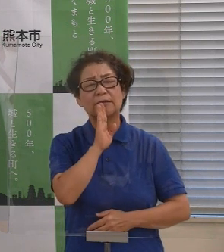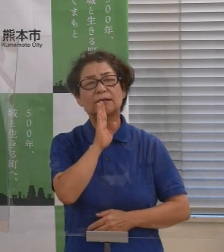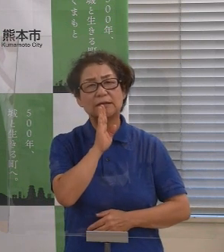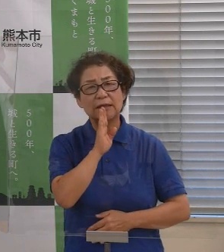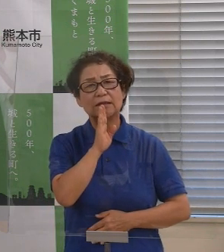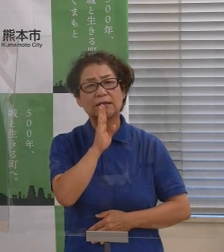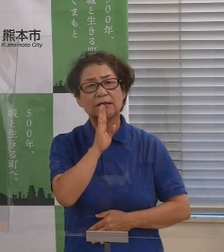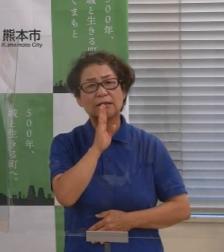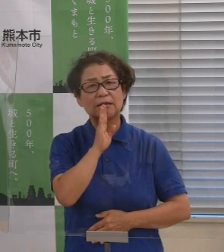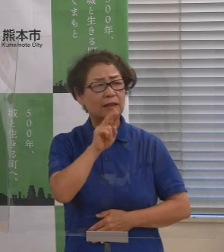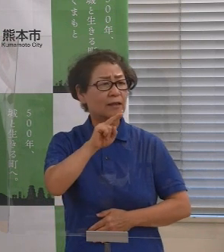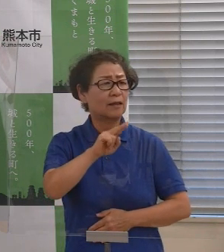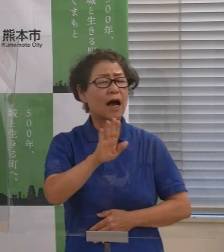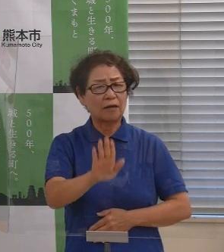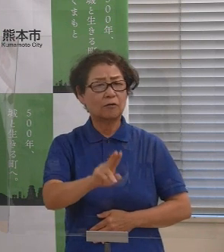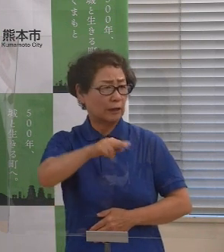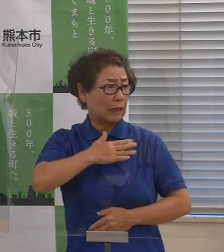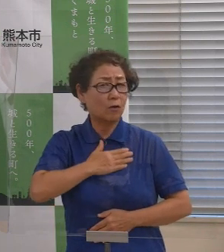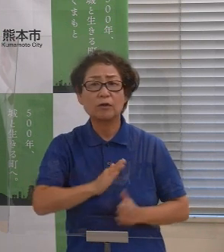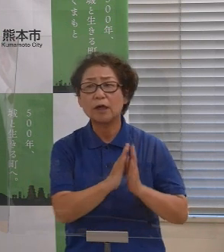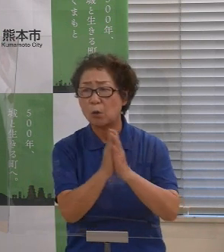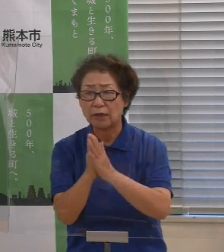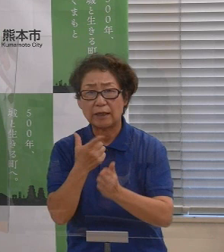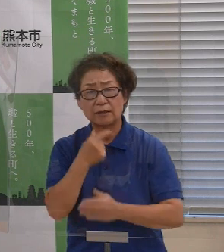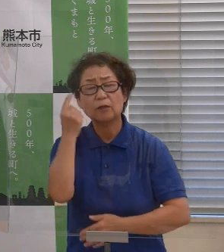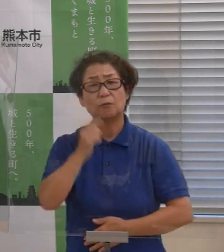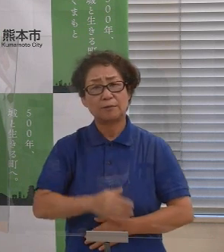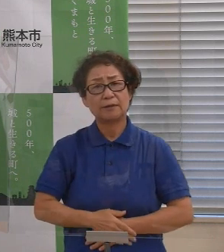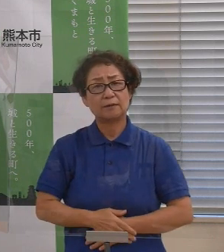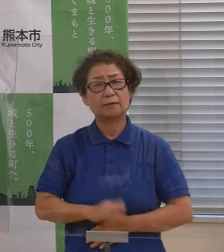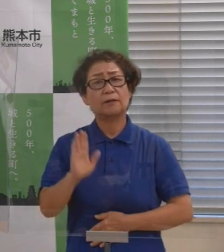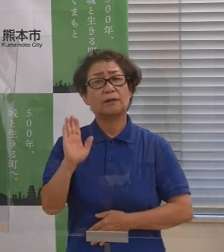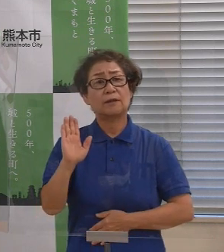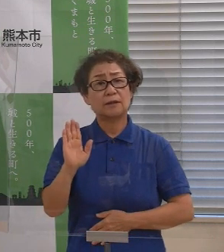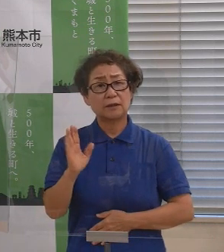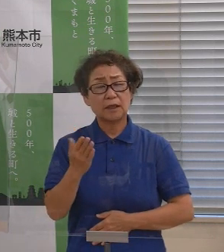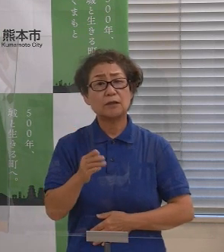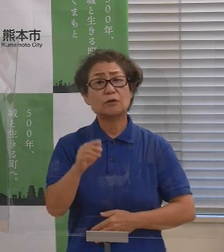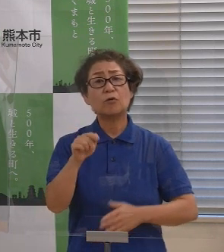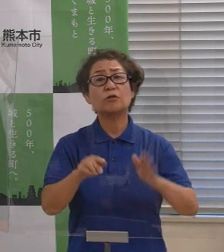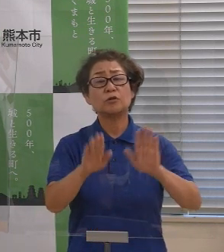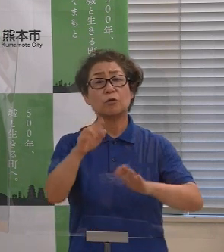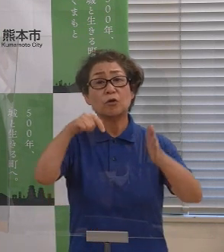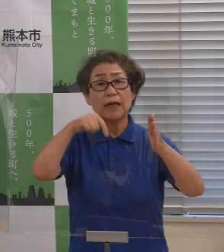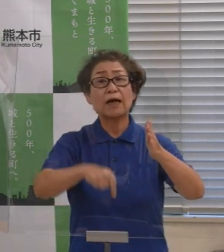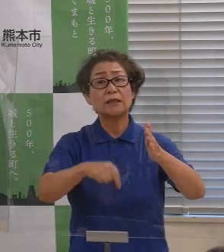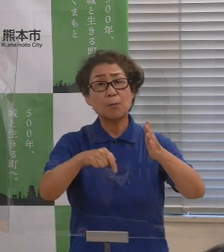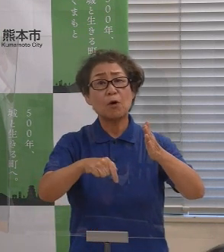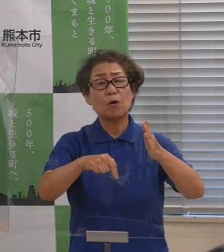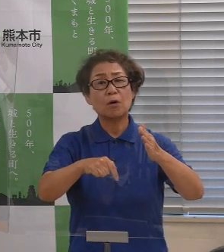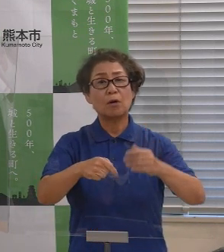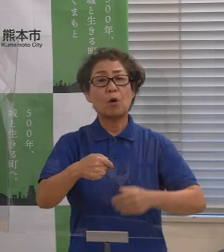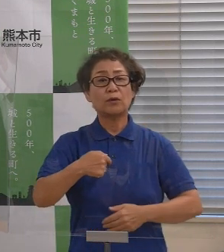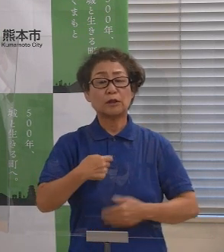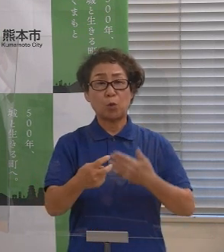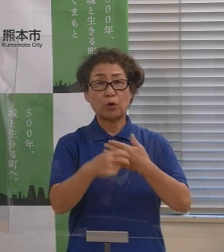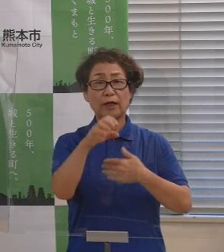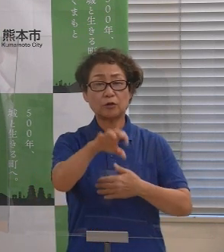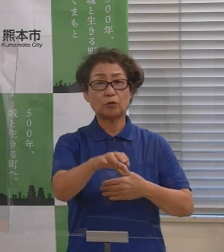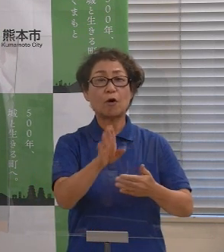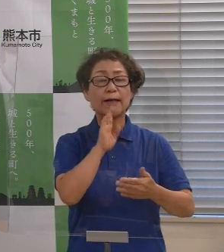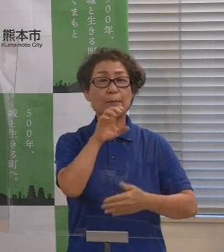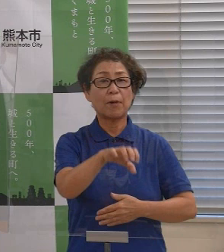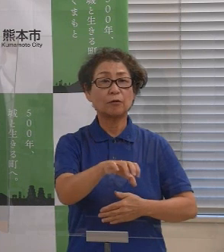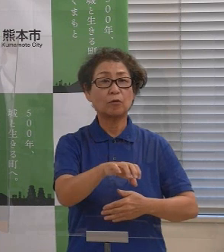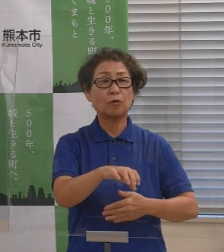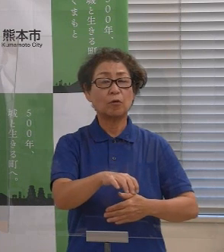として、ぜひご理解をいただきたいというふうに思います。で、まあ、ただそういう中であってもですね、やはりこれは、まあ、私も保健所の現場の判